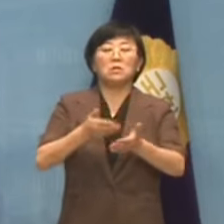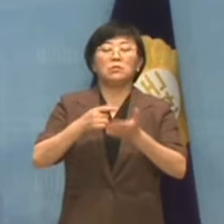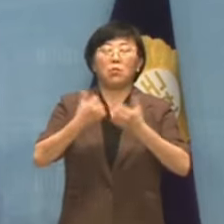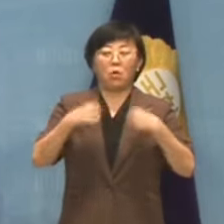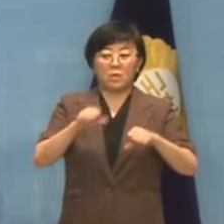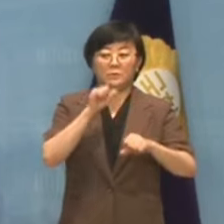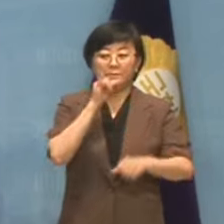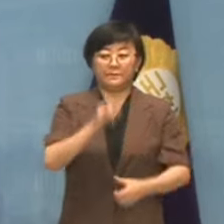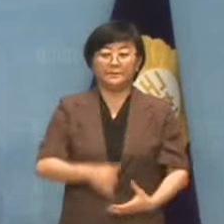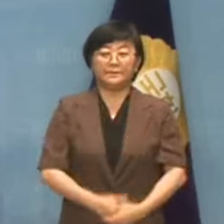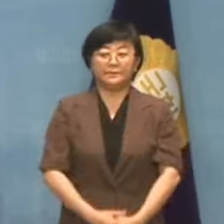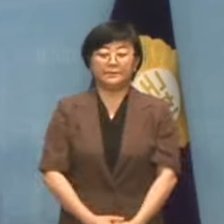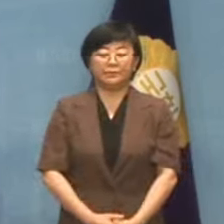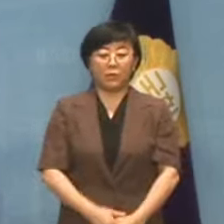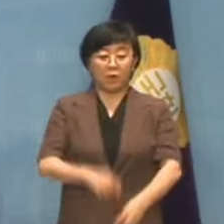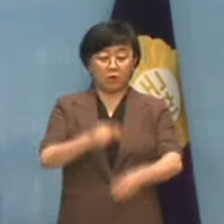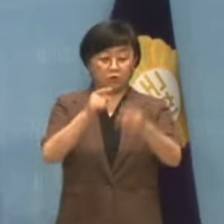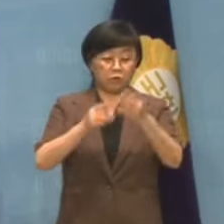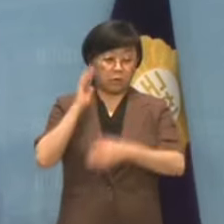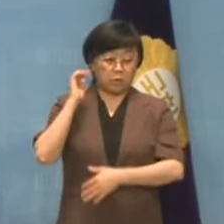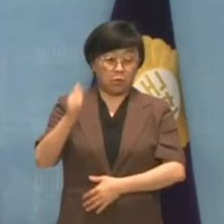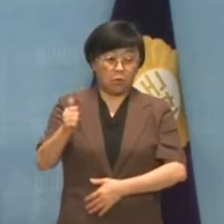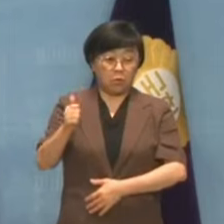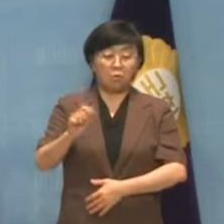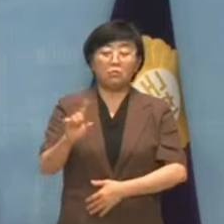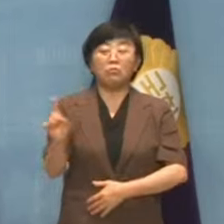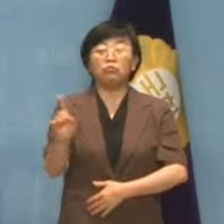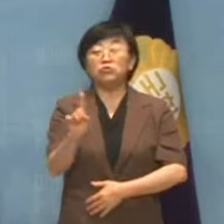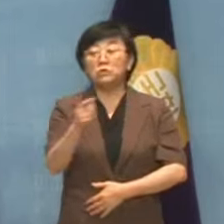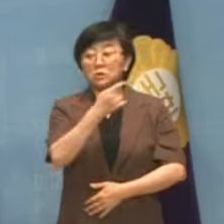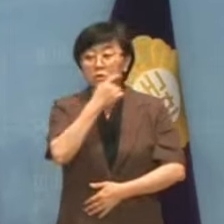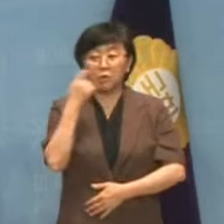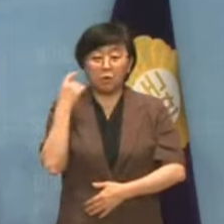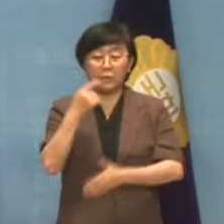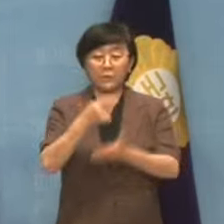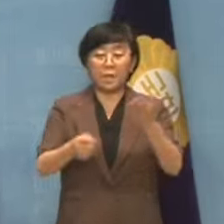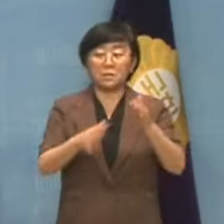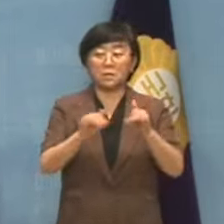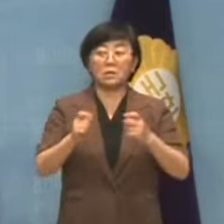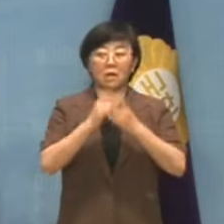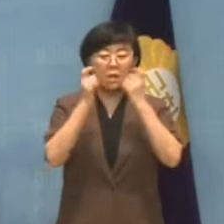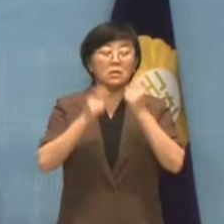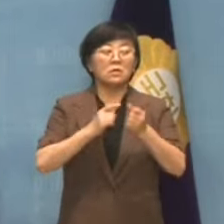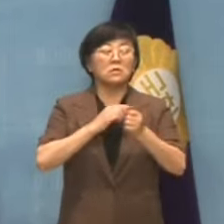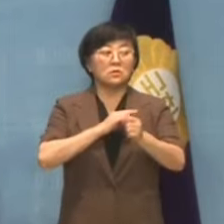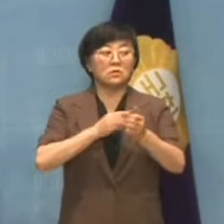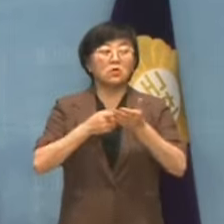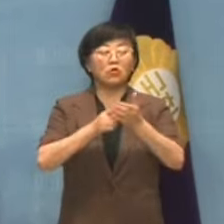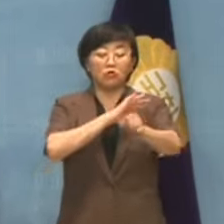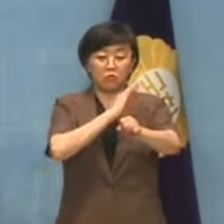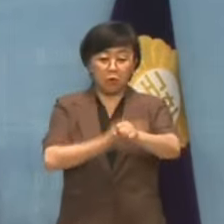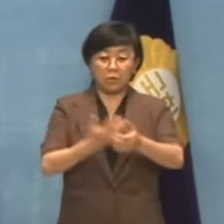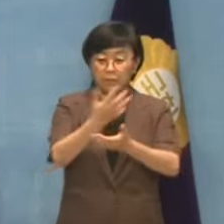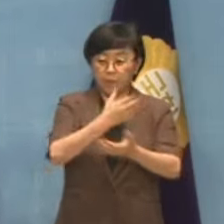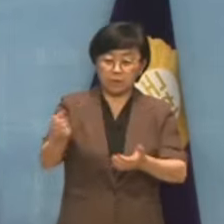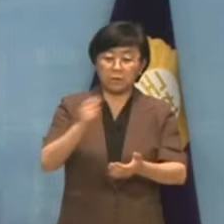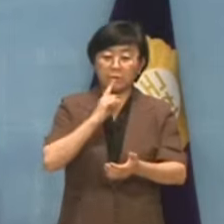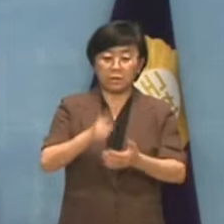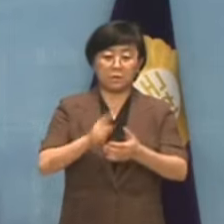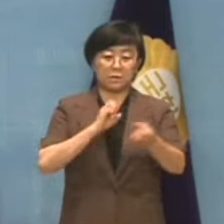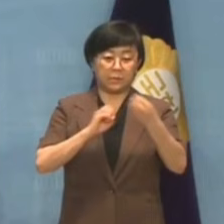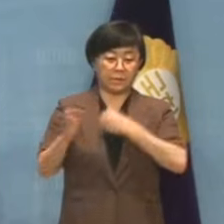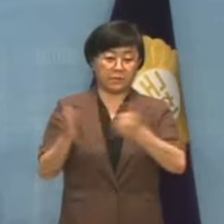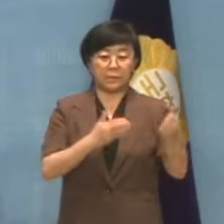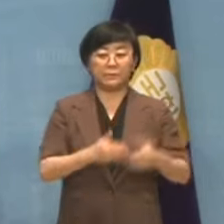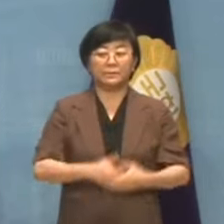포기했습니다. 윤석열 대통령은 무엇을 근거로 피해자들의 개인 청구권을 빼앗는 만행을 벌인 것인지